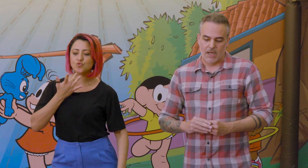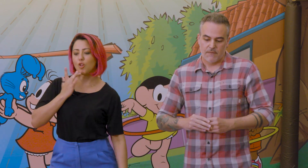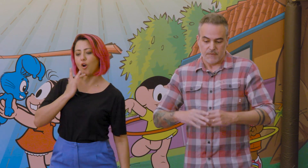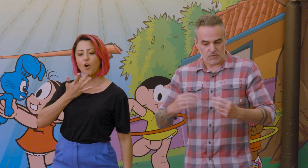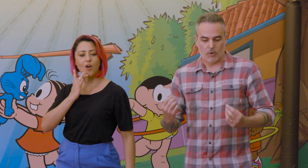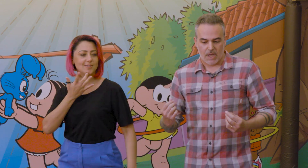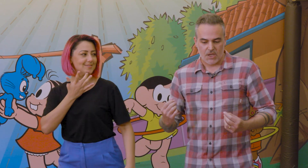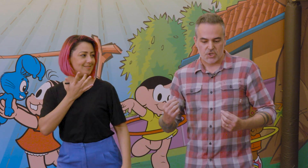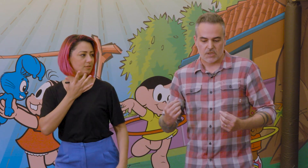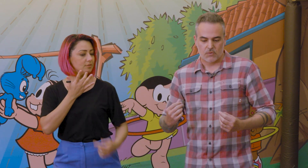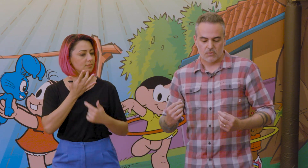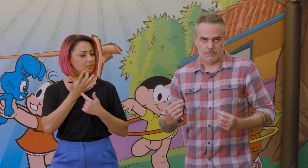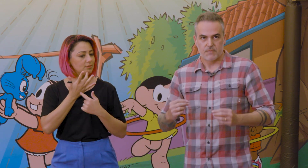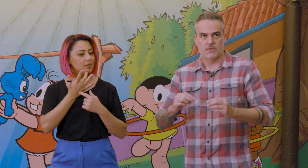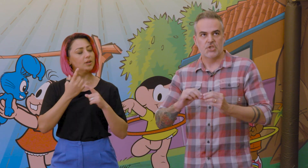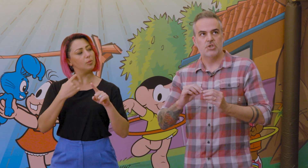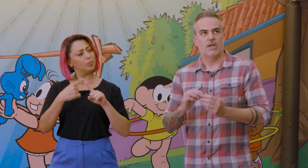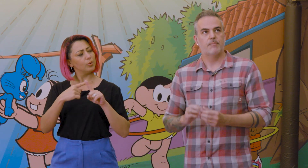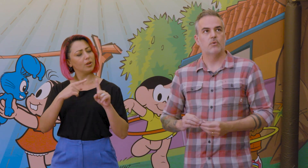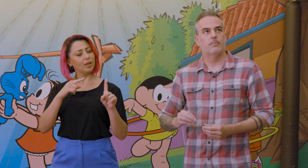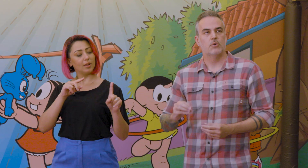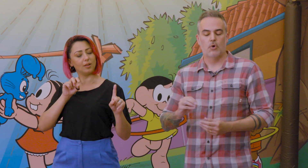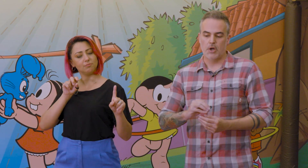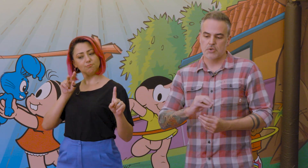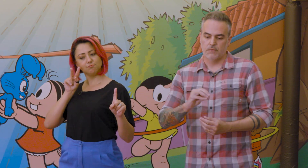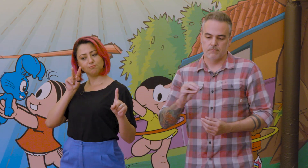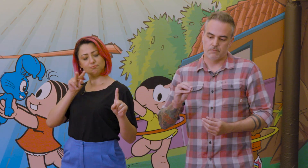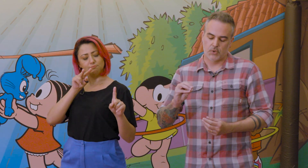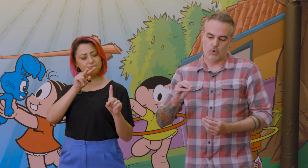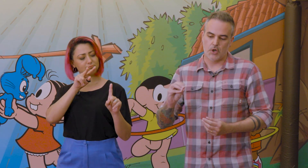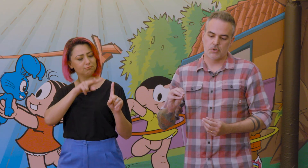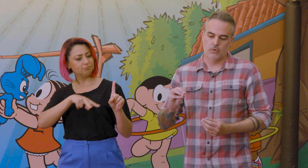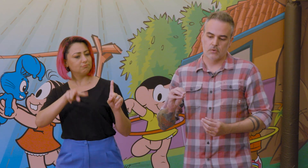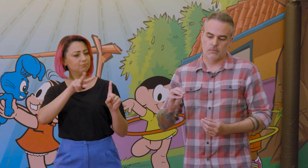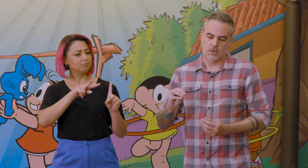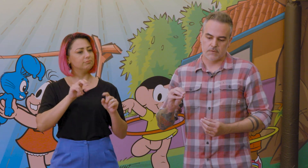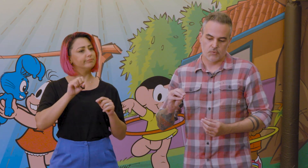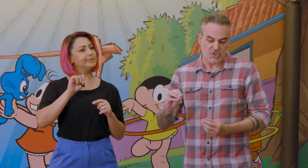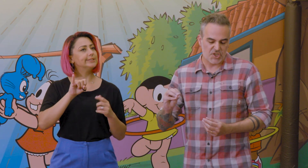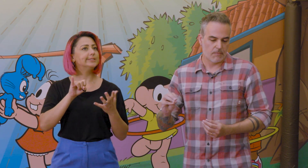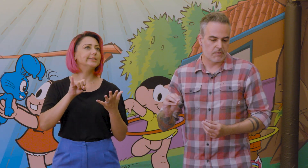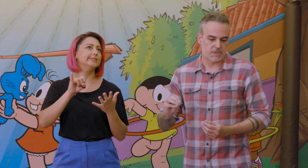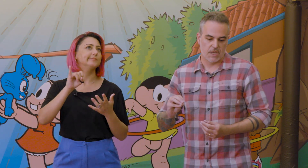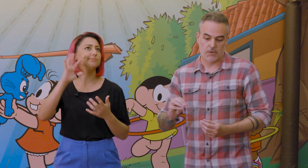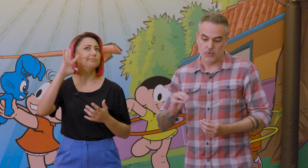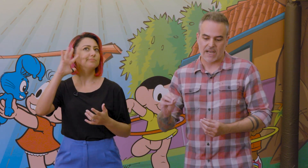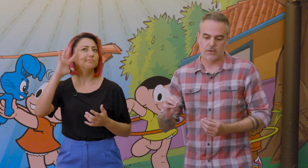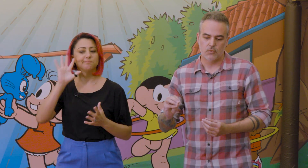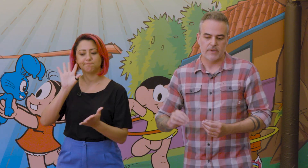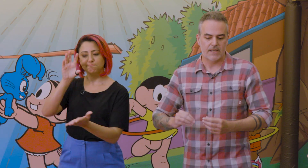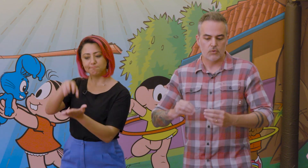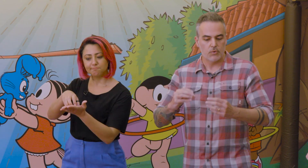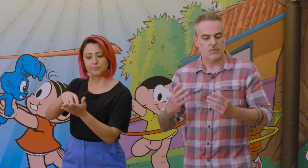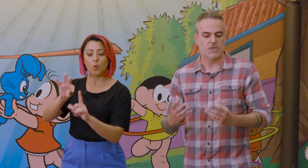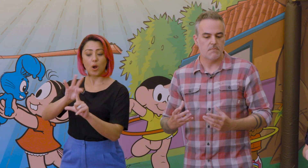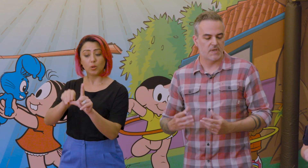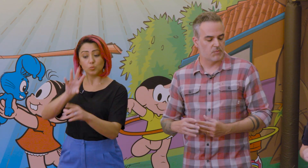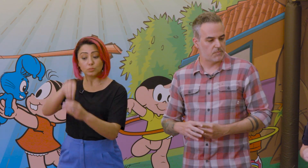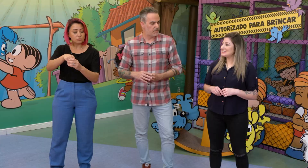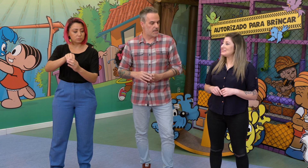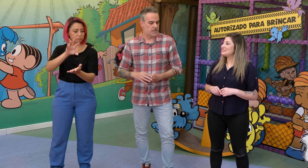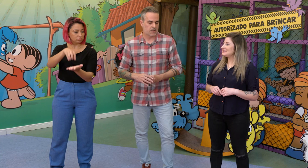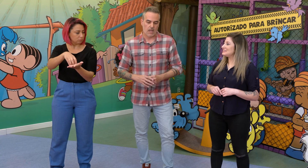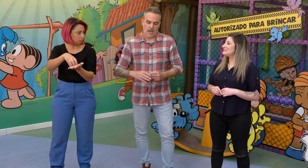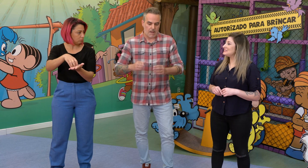Então, visualmente, se a gente olha para o código do estilo mauriciano, do cartoon, ele é tudo muito simples,